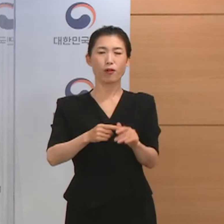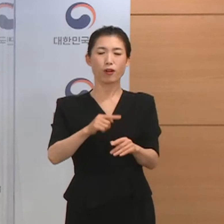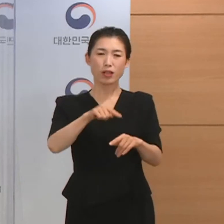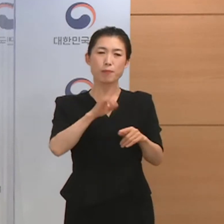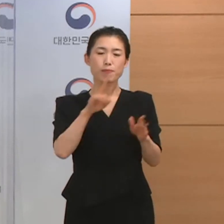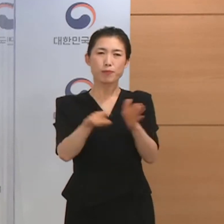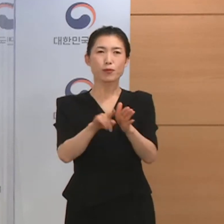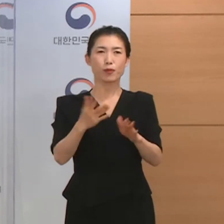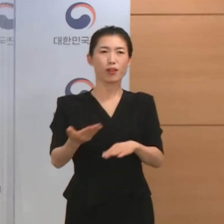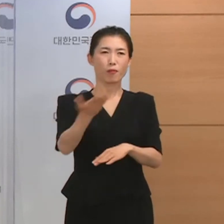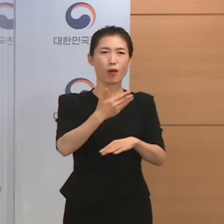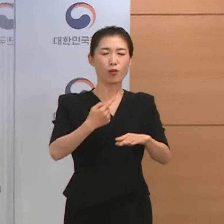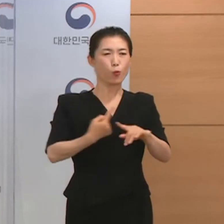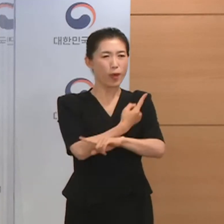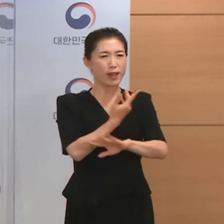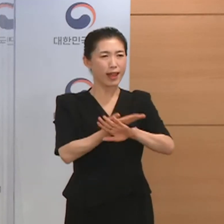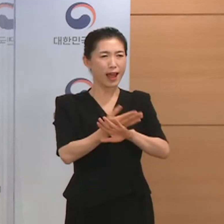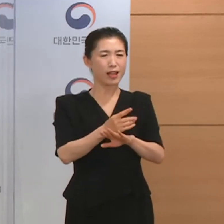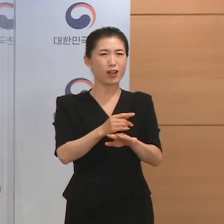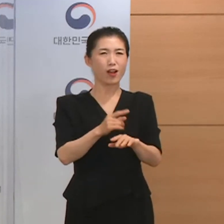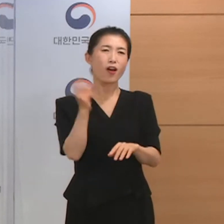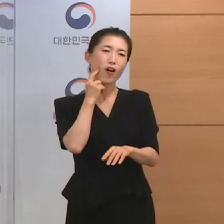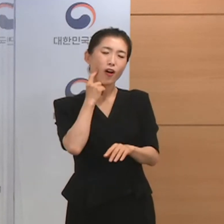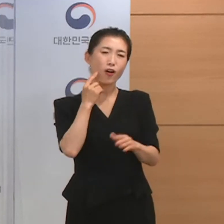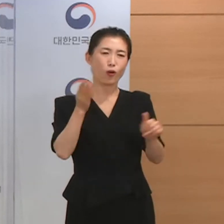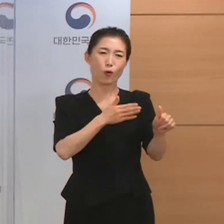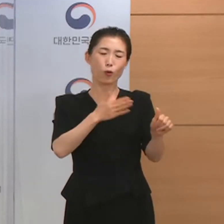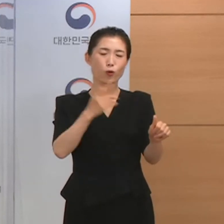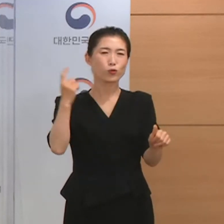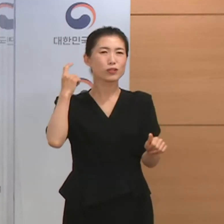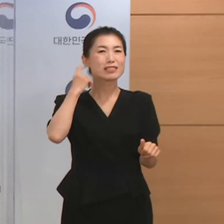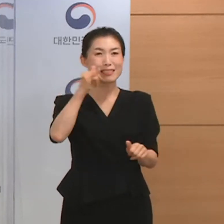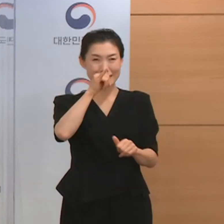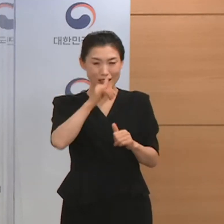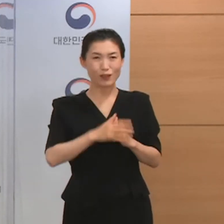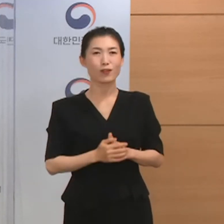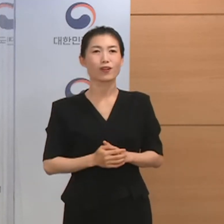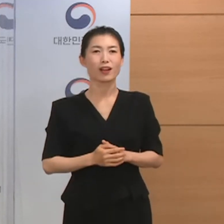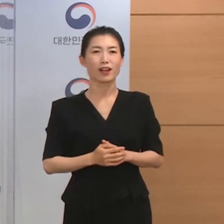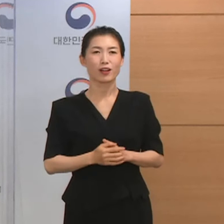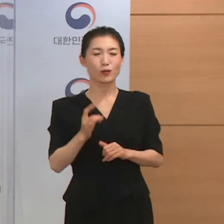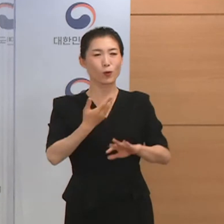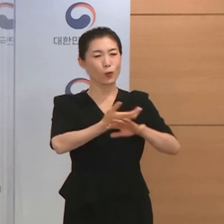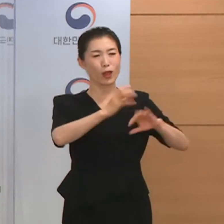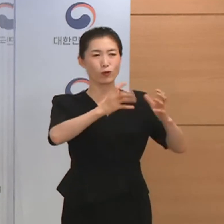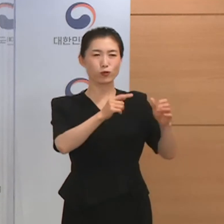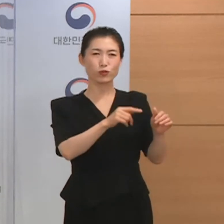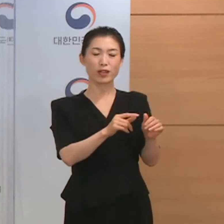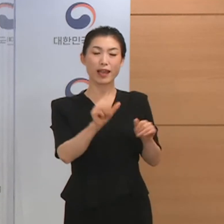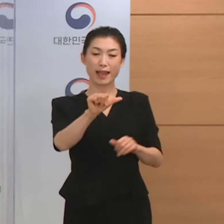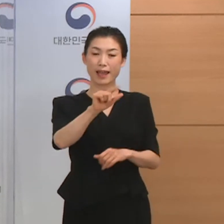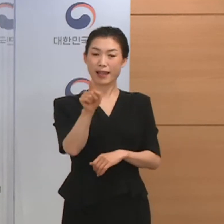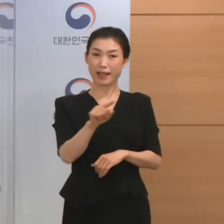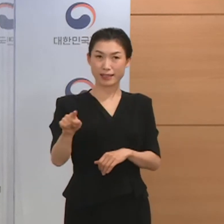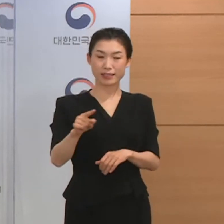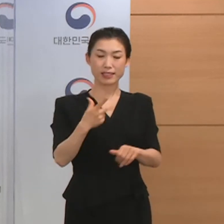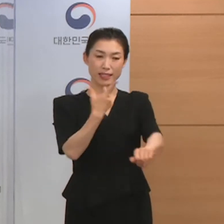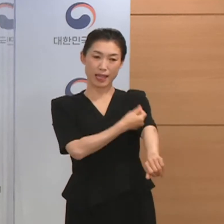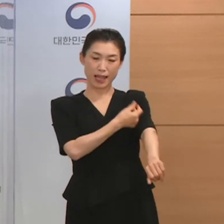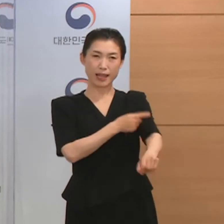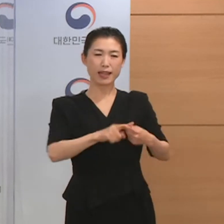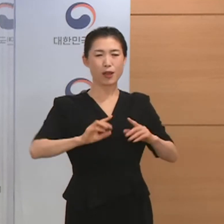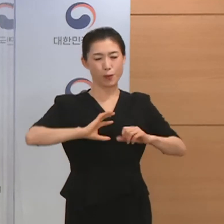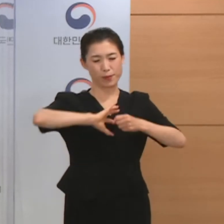전 세계적으로 가장 많은 국가에서 사용되고 있고 이 백신의 부작용에 대해서는 전 세계의